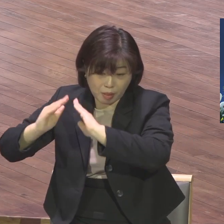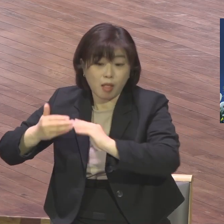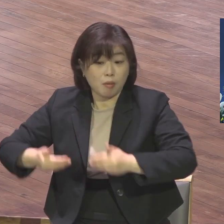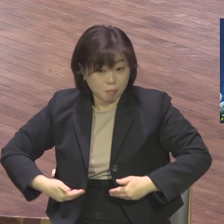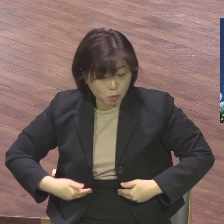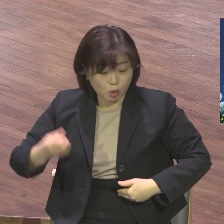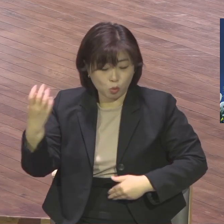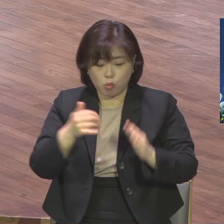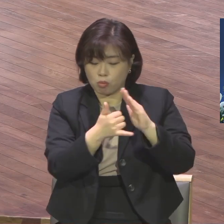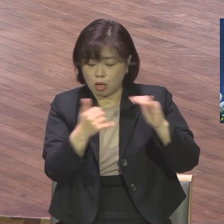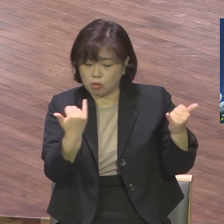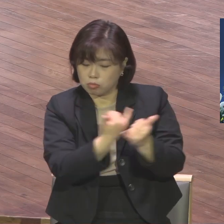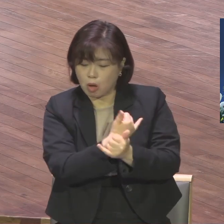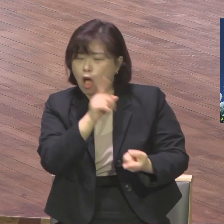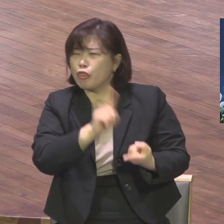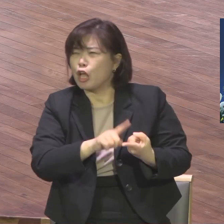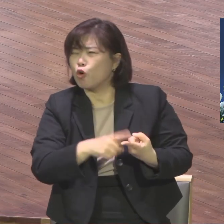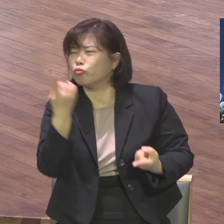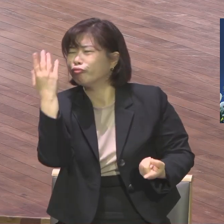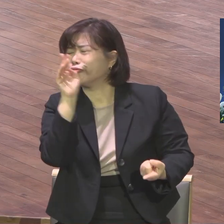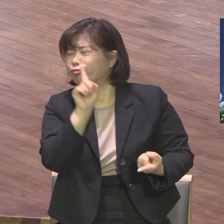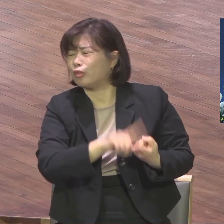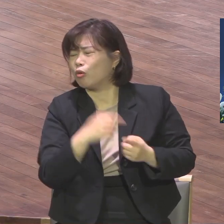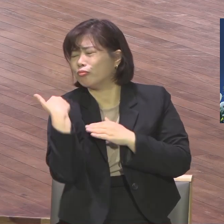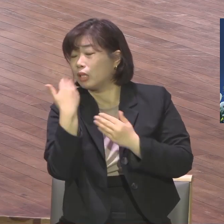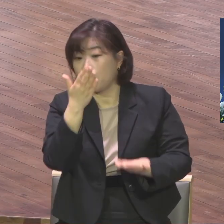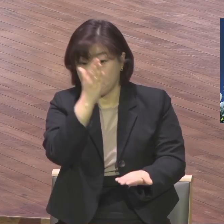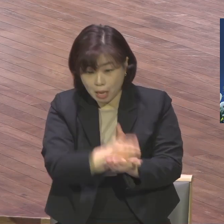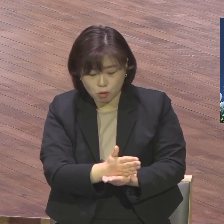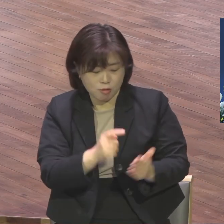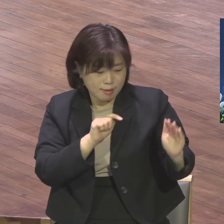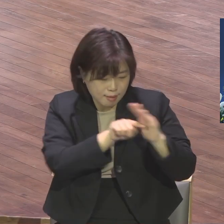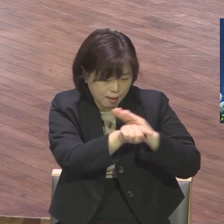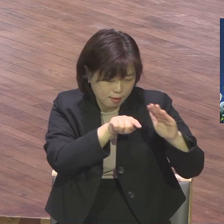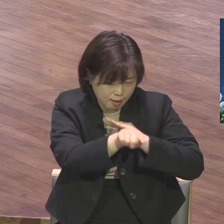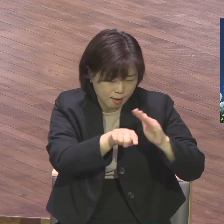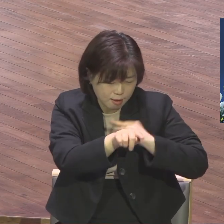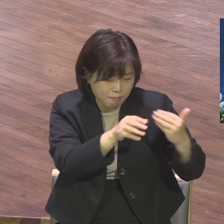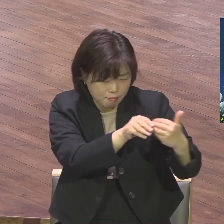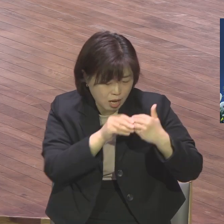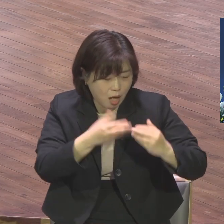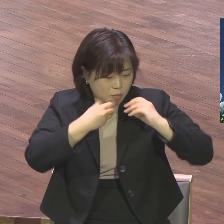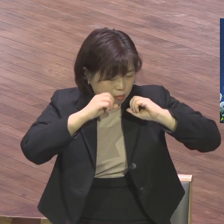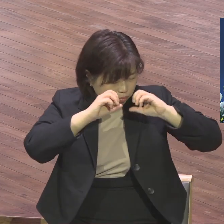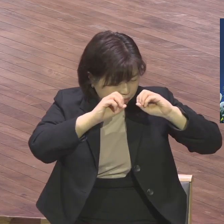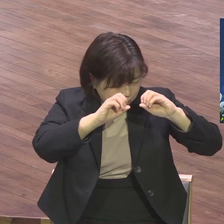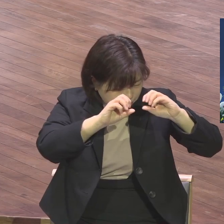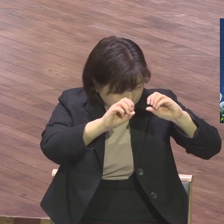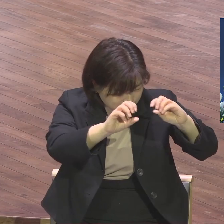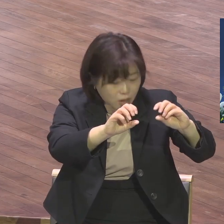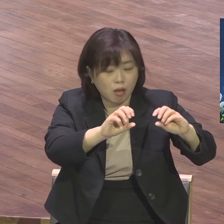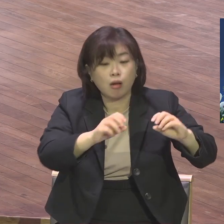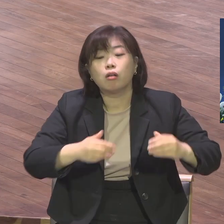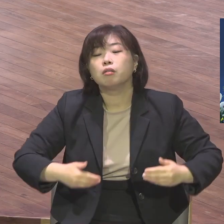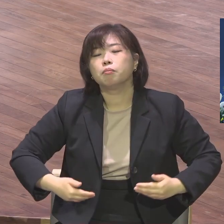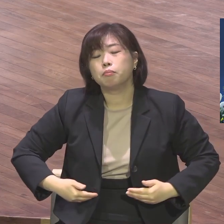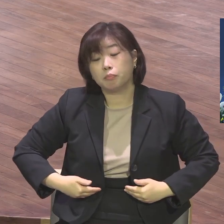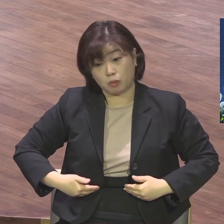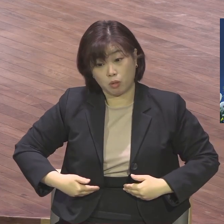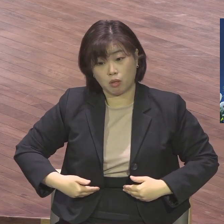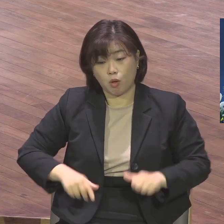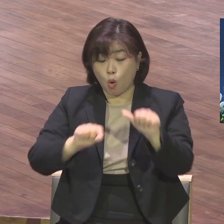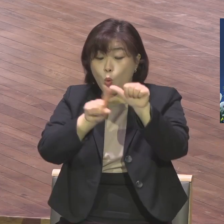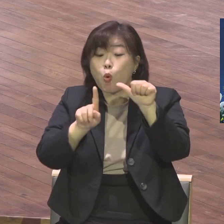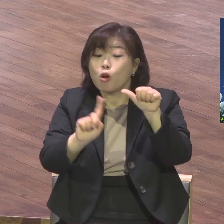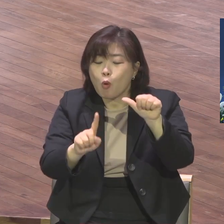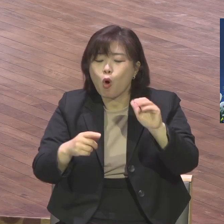전도 운동, 권력 전도, 5월을 맞이해서 가정의 달 맞이해서 권력 장막터를 넓히는 이 사역에 더 집중해 보시기